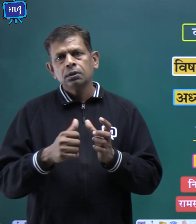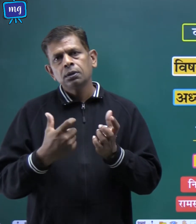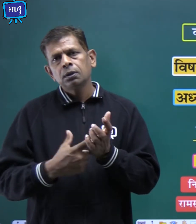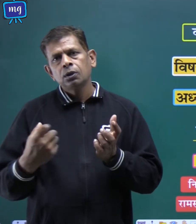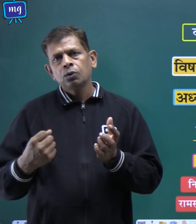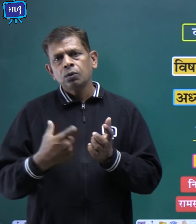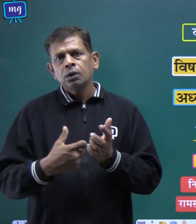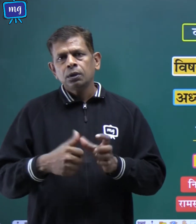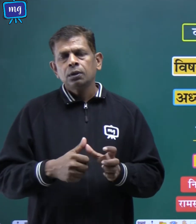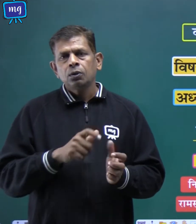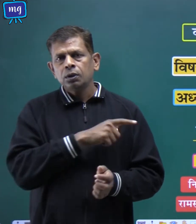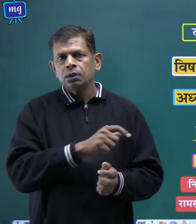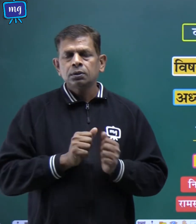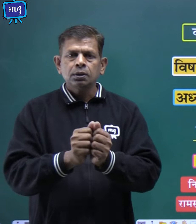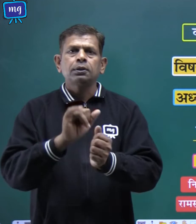और मेरे साथ हैं